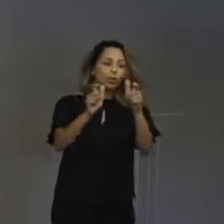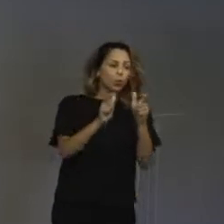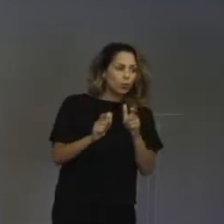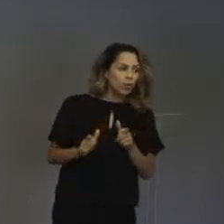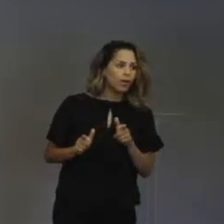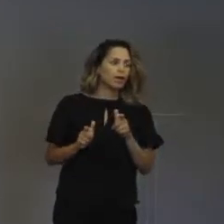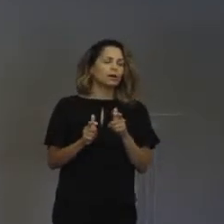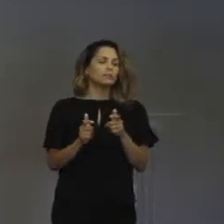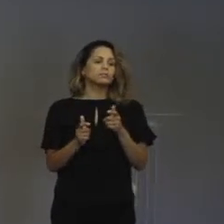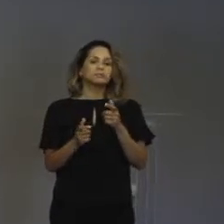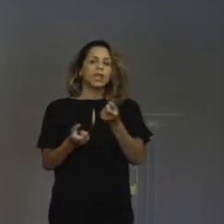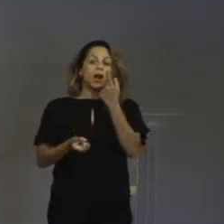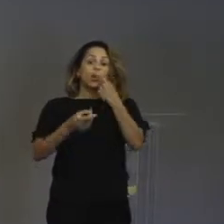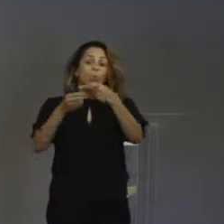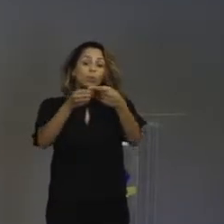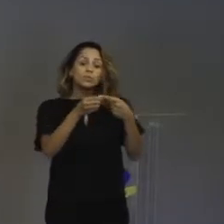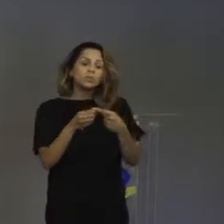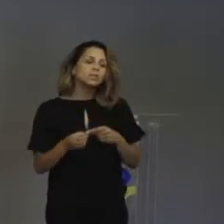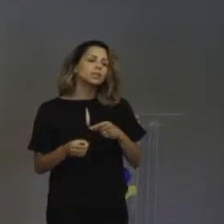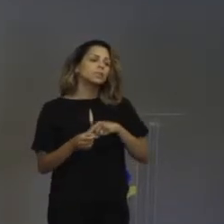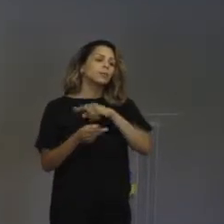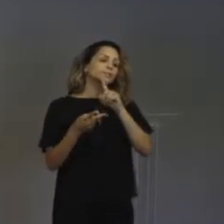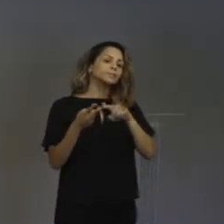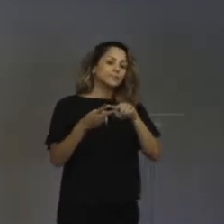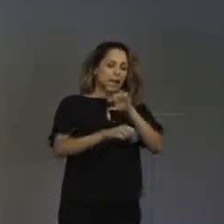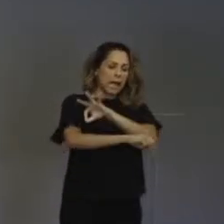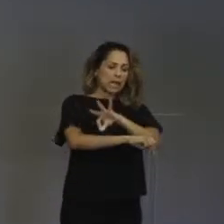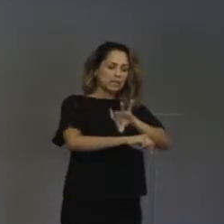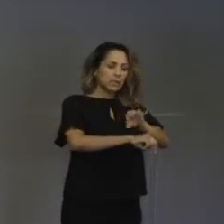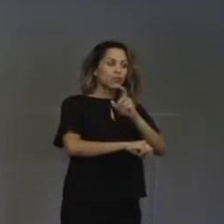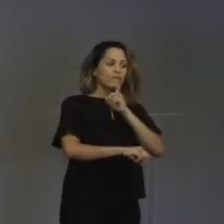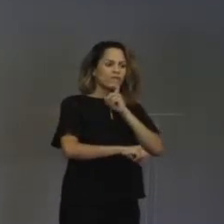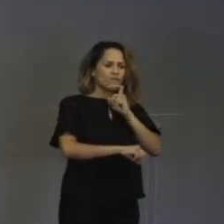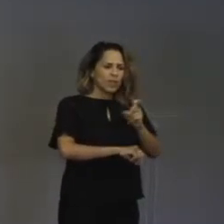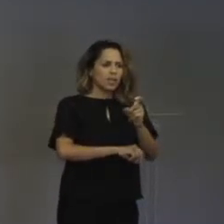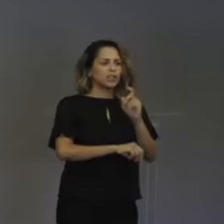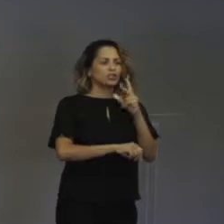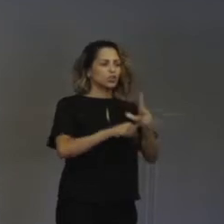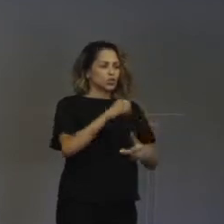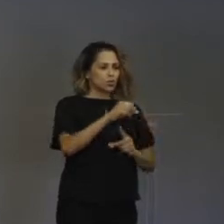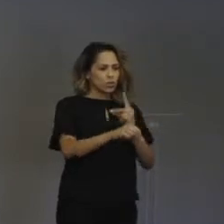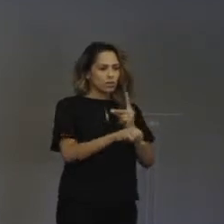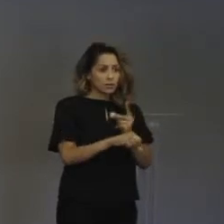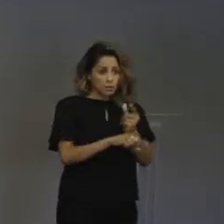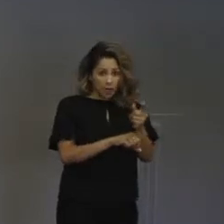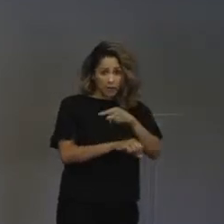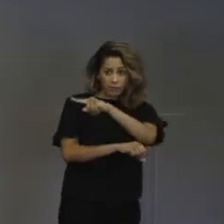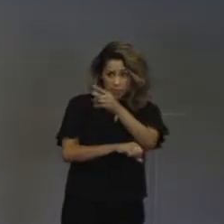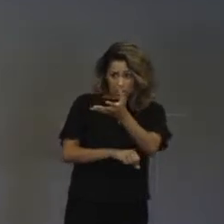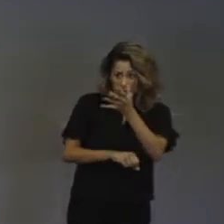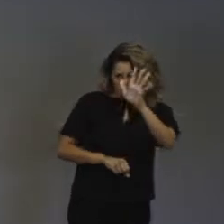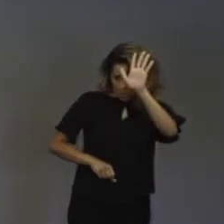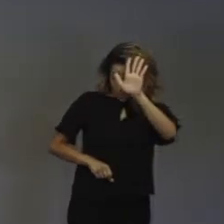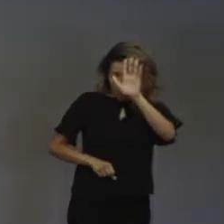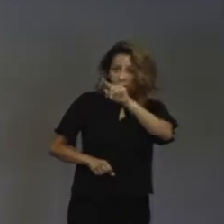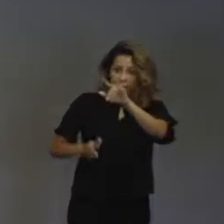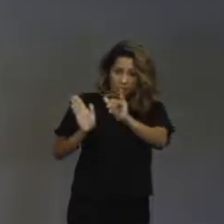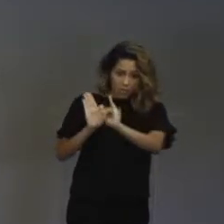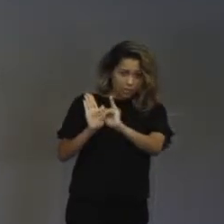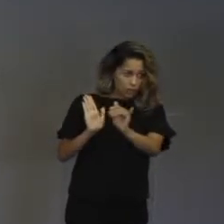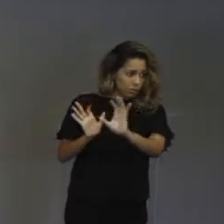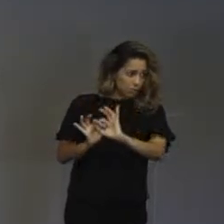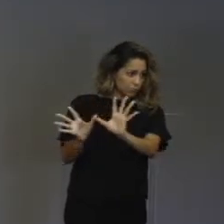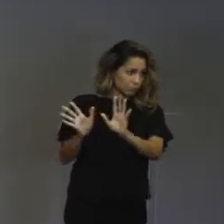construir, enfim, arquitetura verde de altíssima geração, mega sustentável, etc., etc. Quem quer põe a mão aqui. E lançaram, enfim,